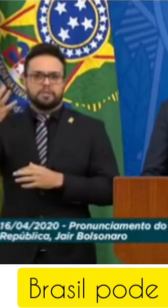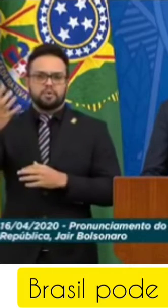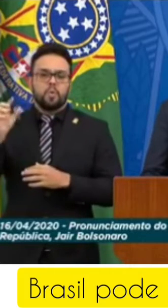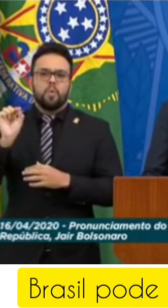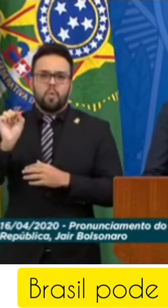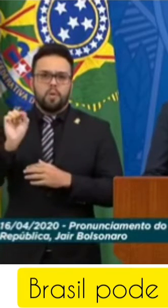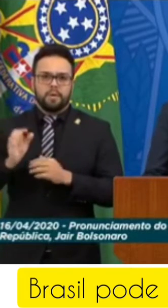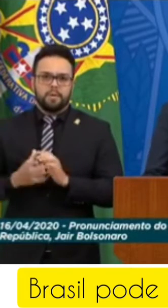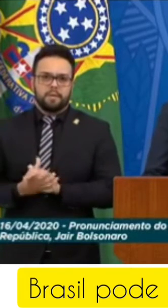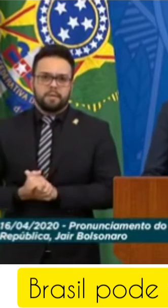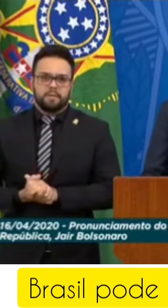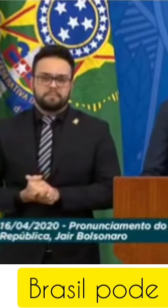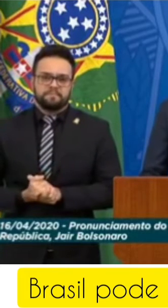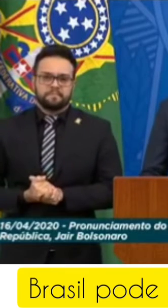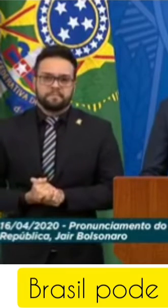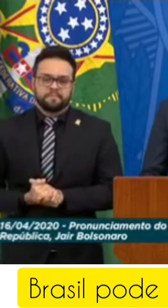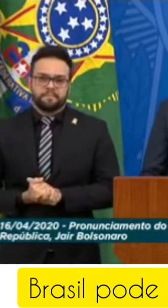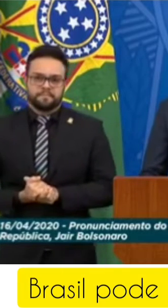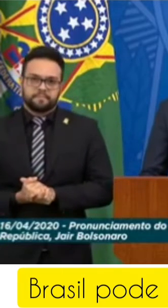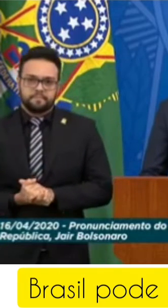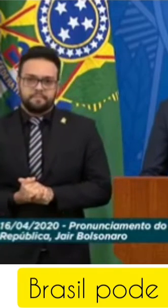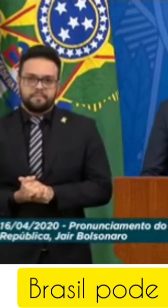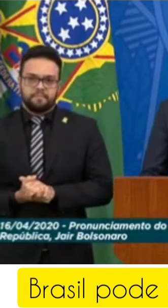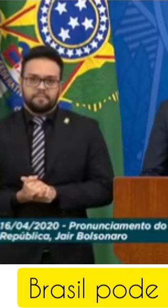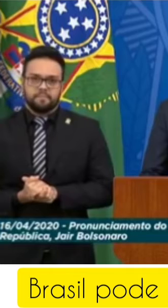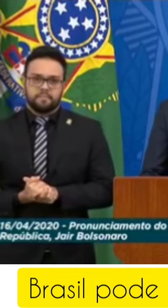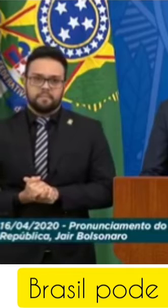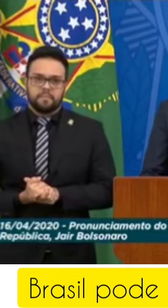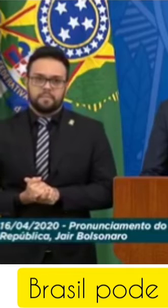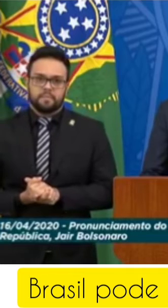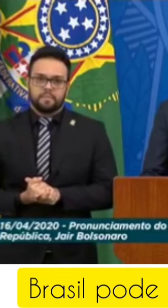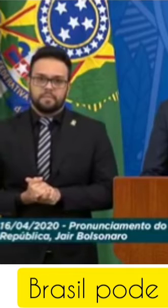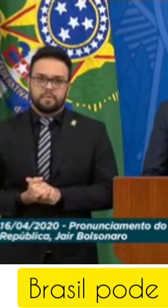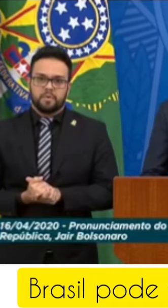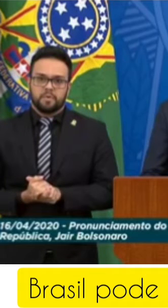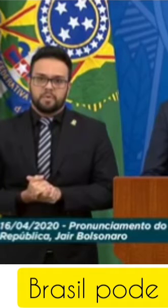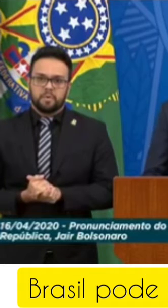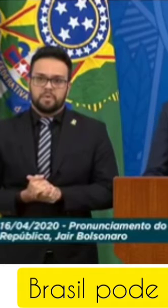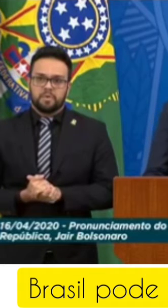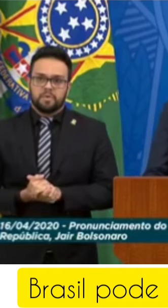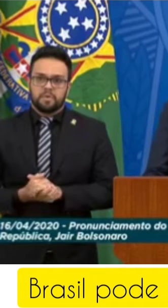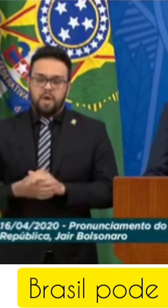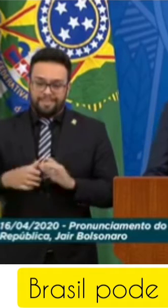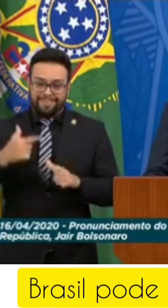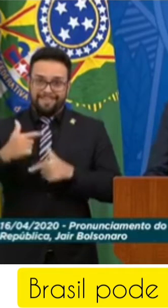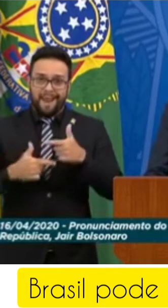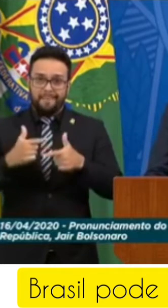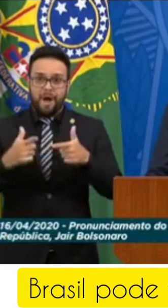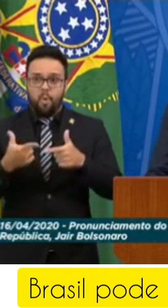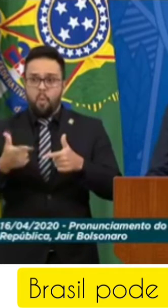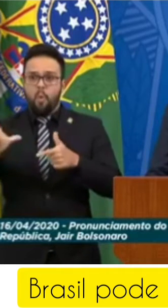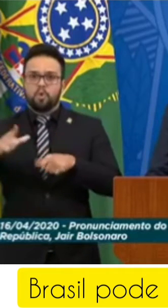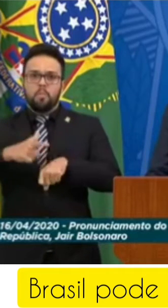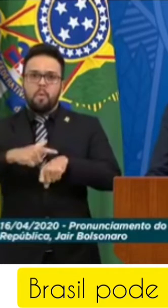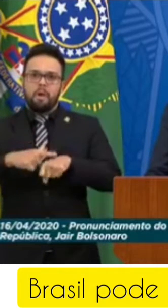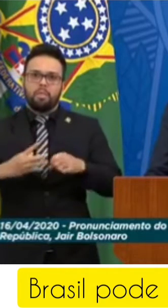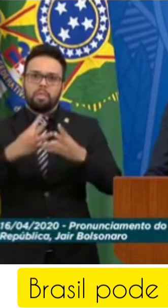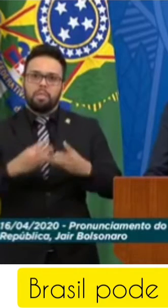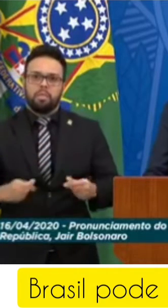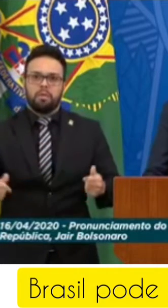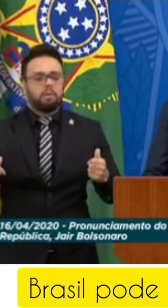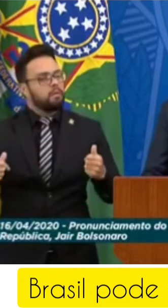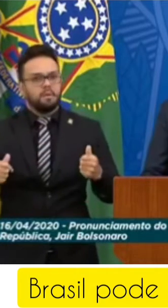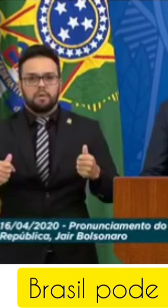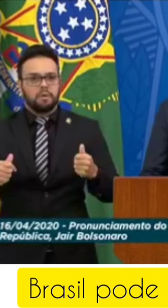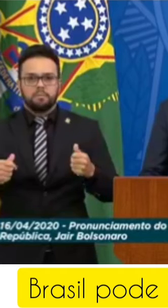de forma que o trabalho feito por ele até o momento fosse perdido. O que eu